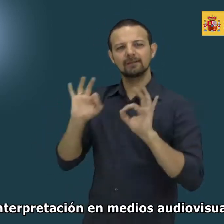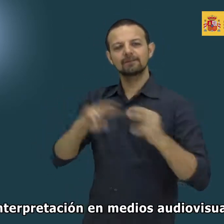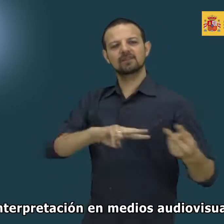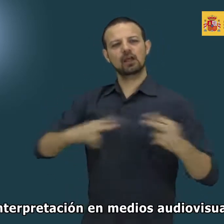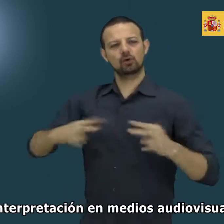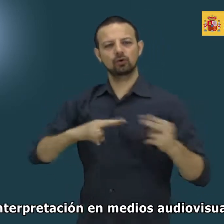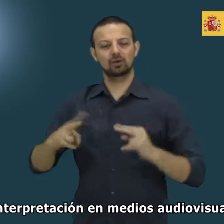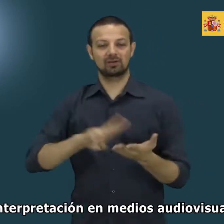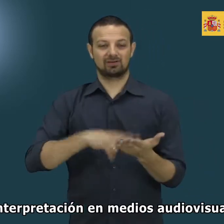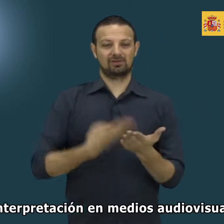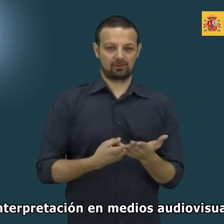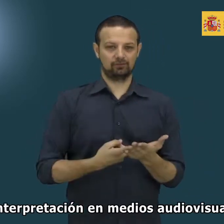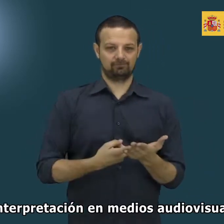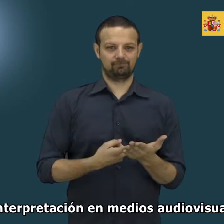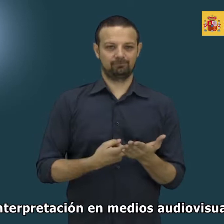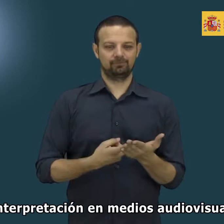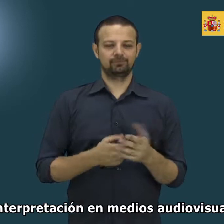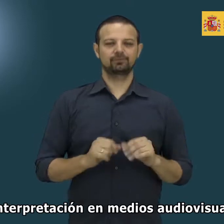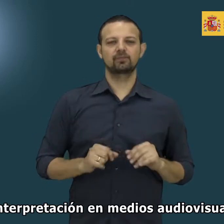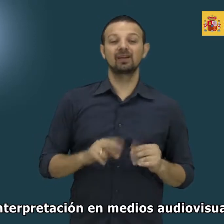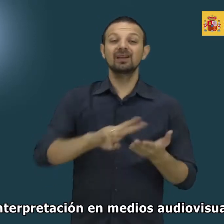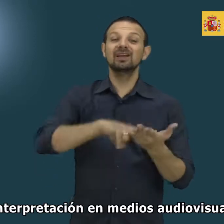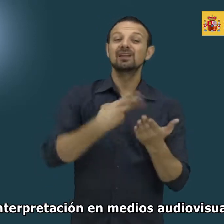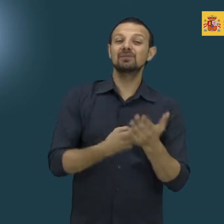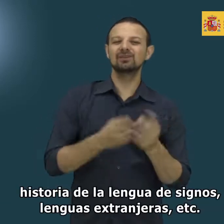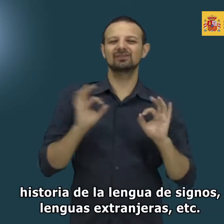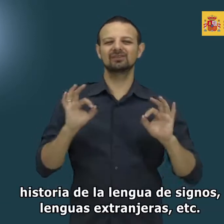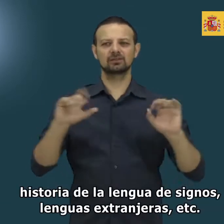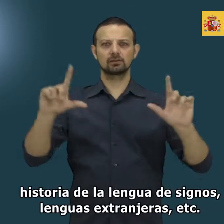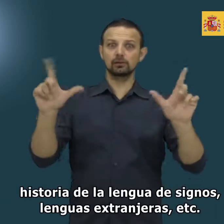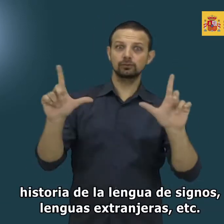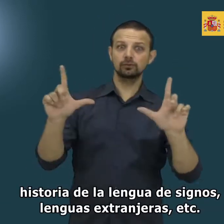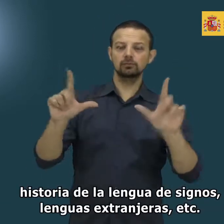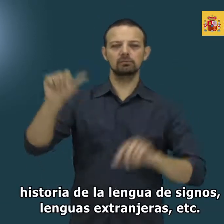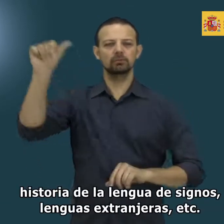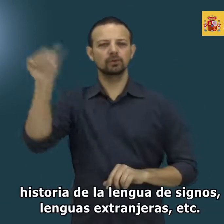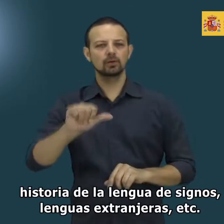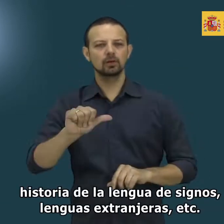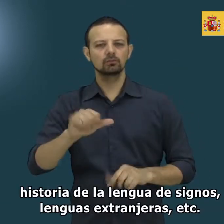interpretación en medios audiovisuales, historia de la lengua de signos,